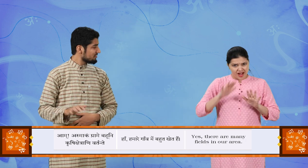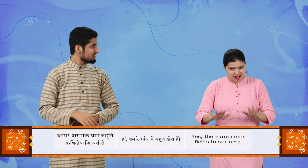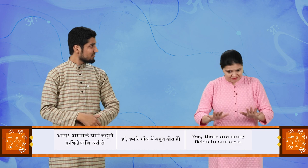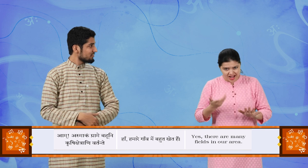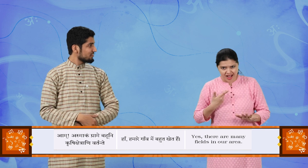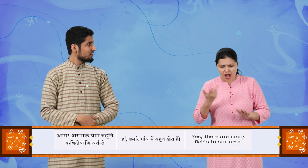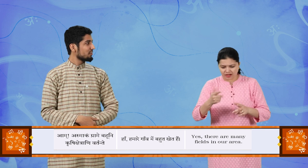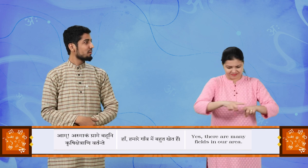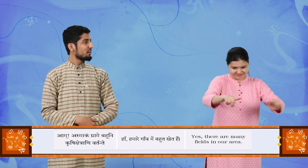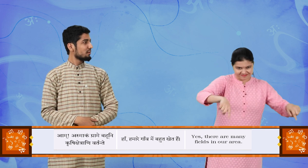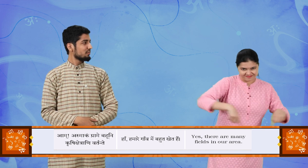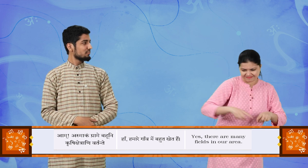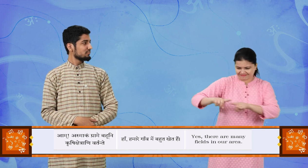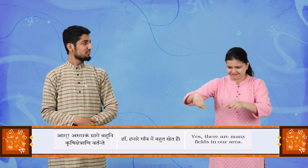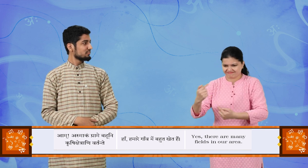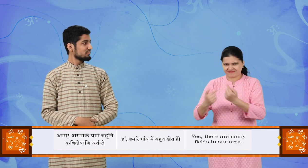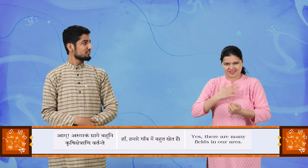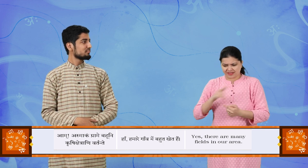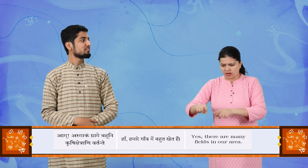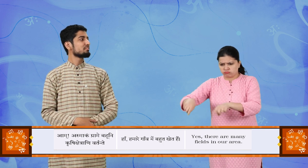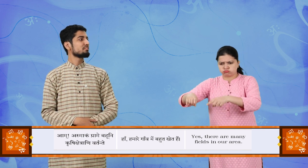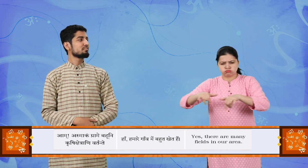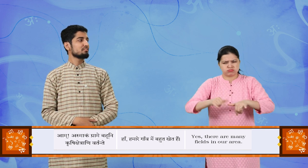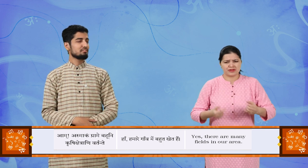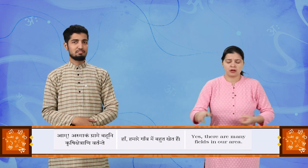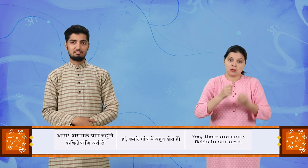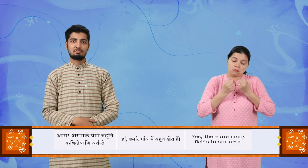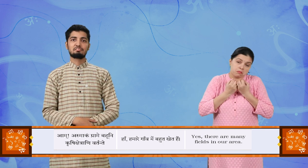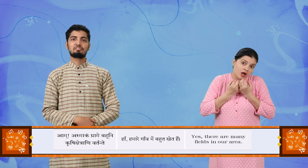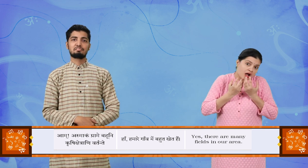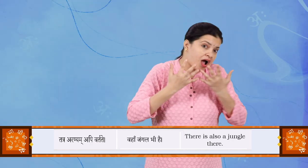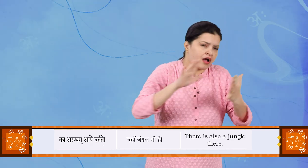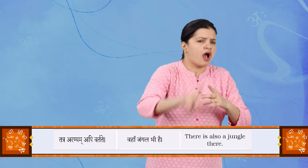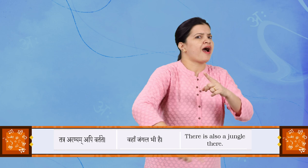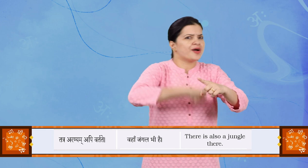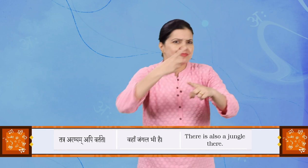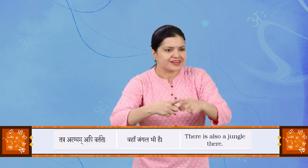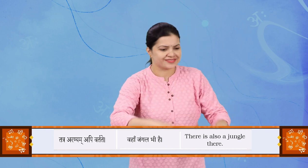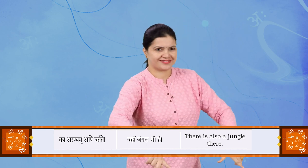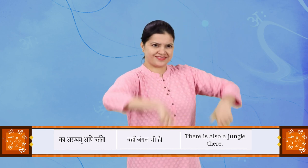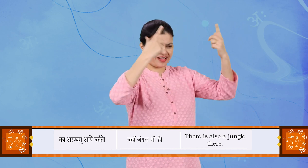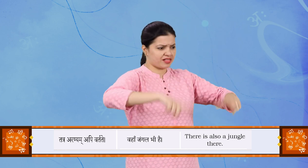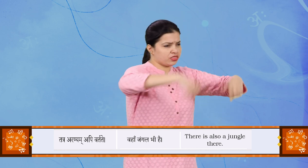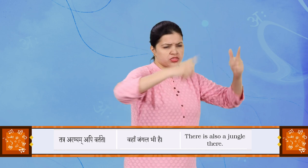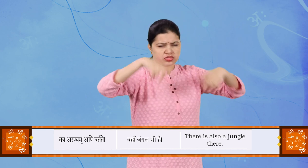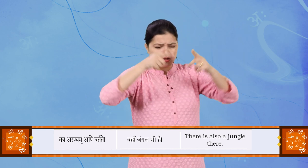कि आम अस्माकं ड्रामे बहु कृषि क्षेत्रों वर्तंते तत्र अरण्य में वृद्धि